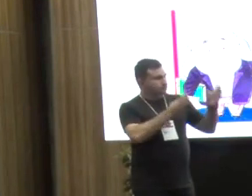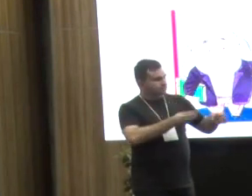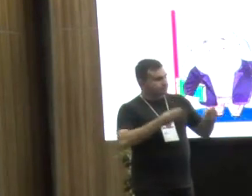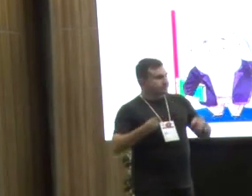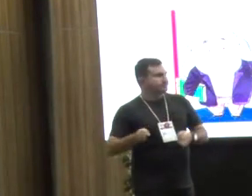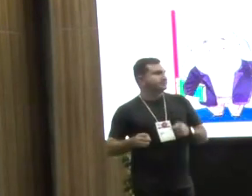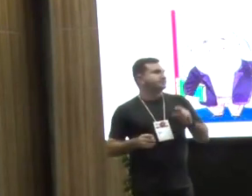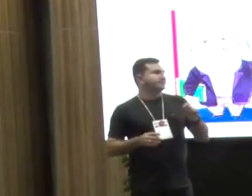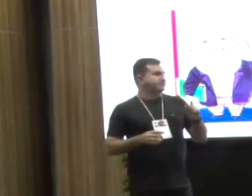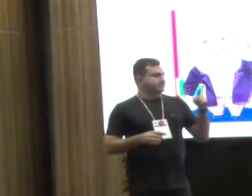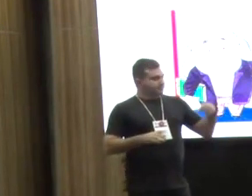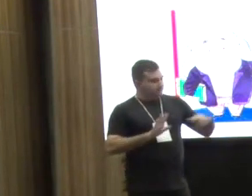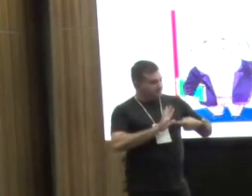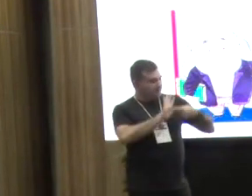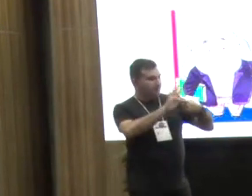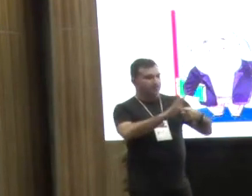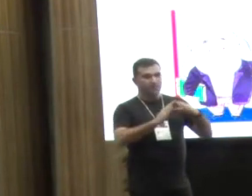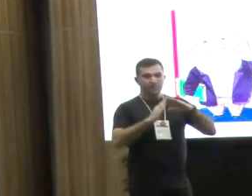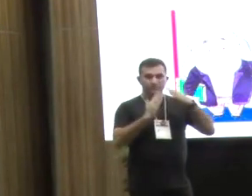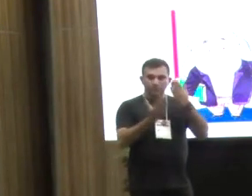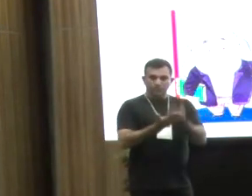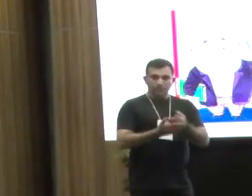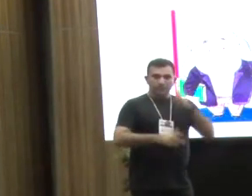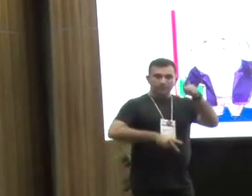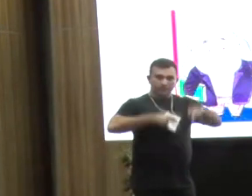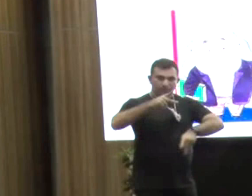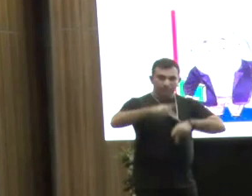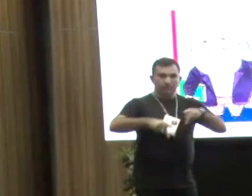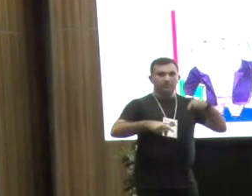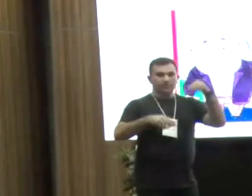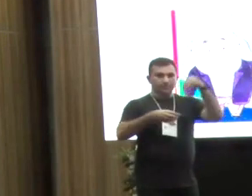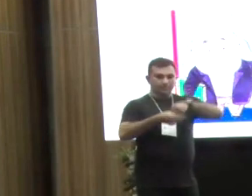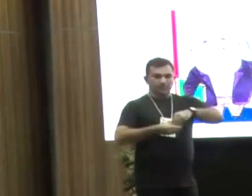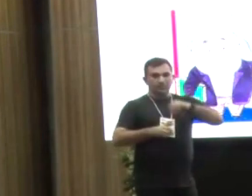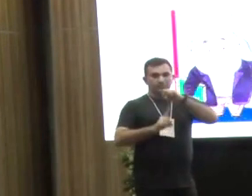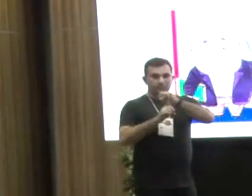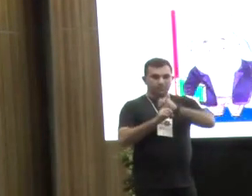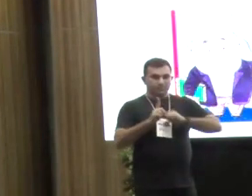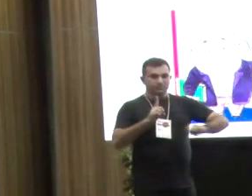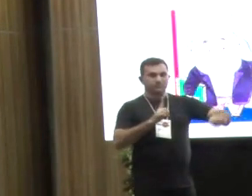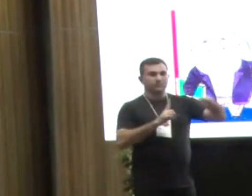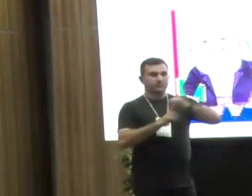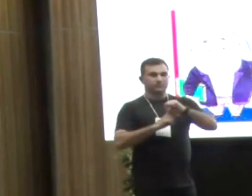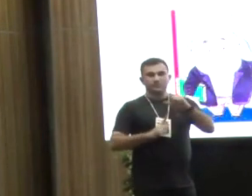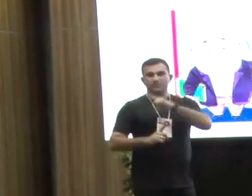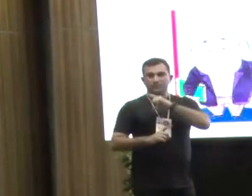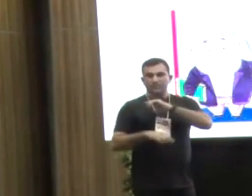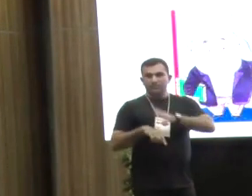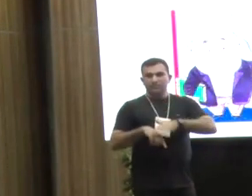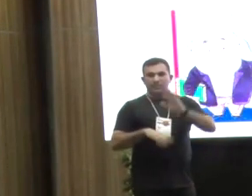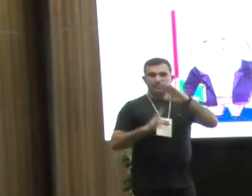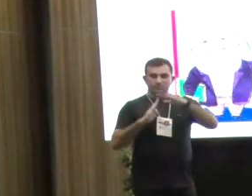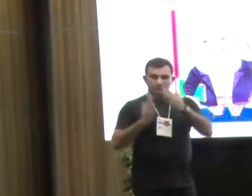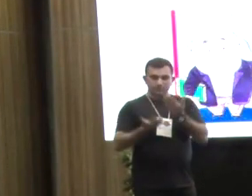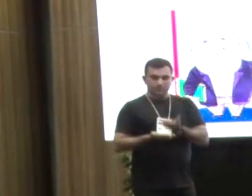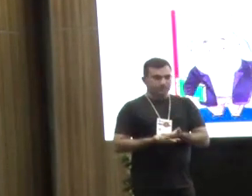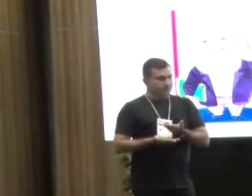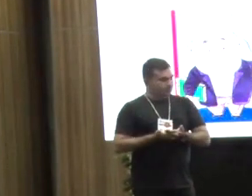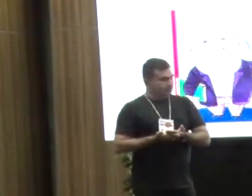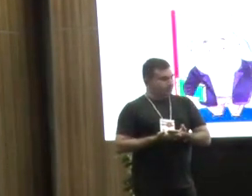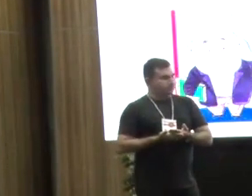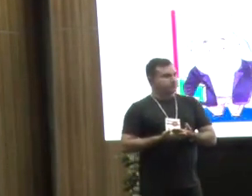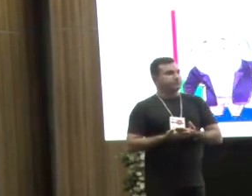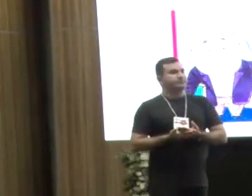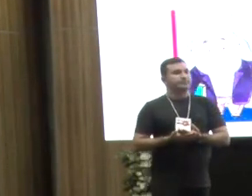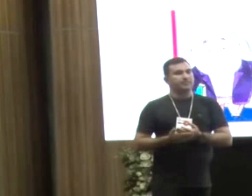que a presença de escolas públicas na sociedade. Eu tenho mais escola que hospital,